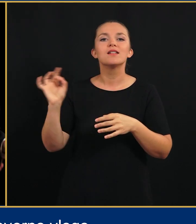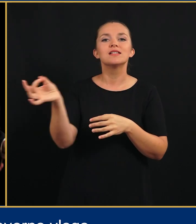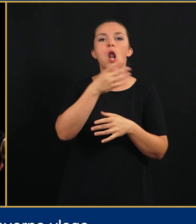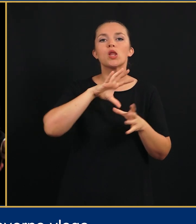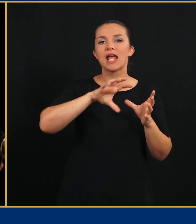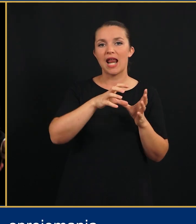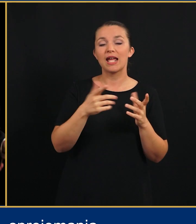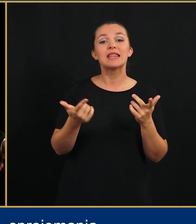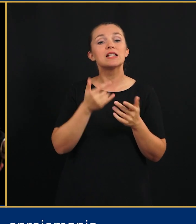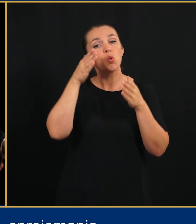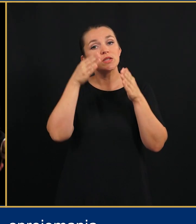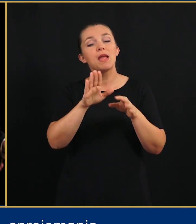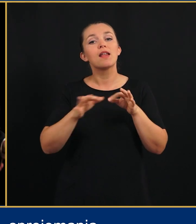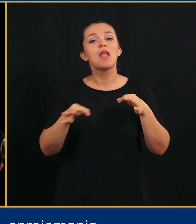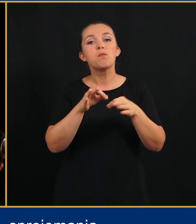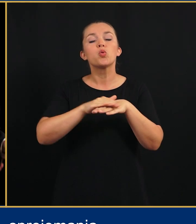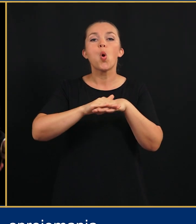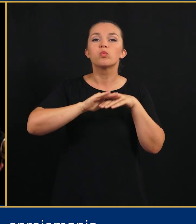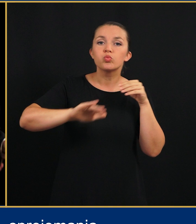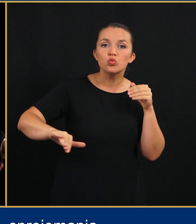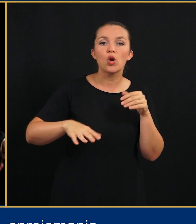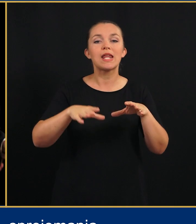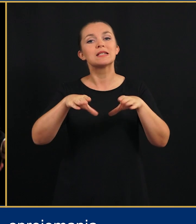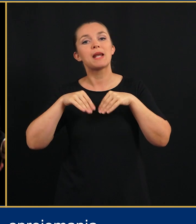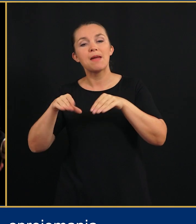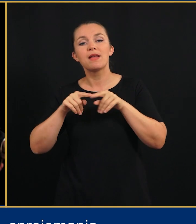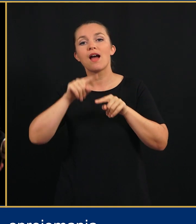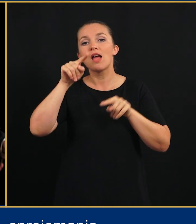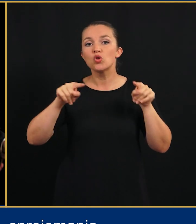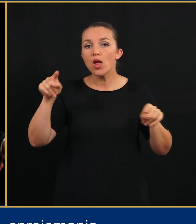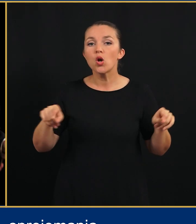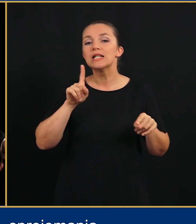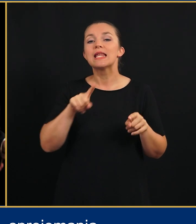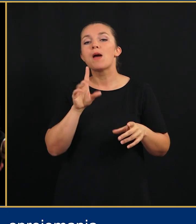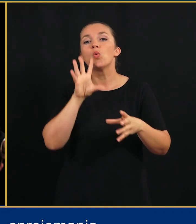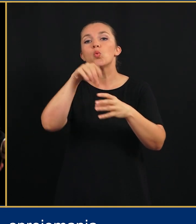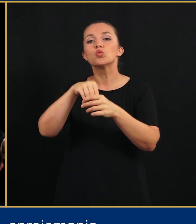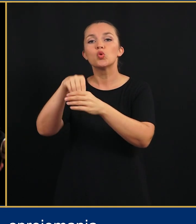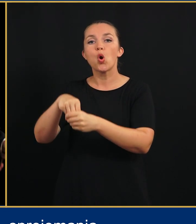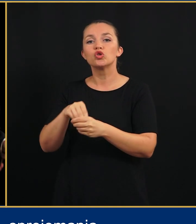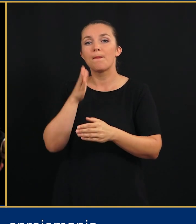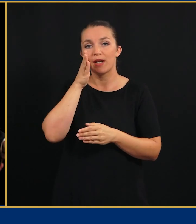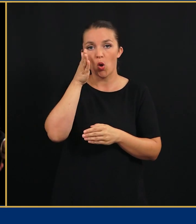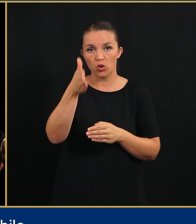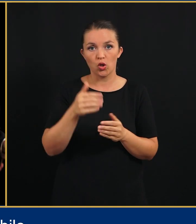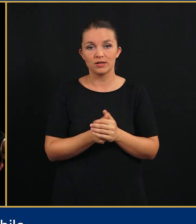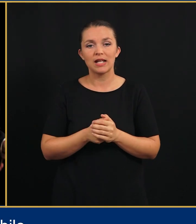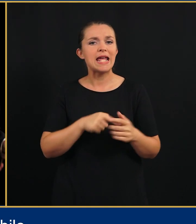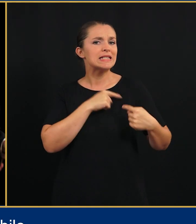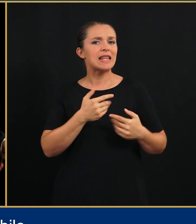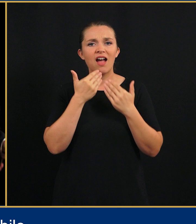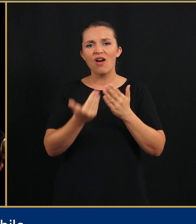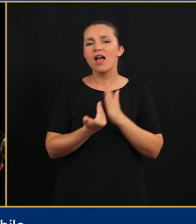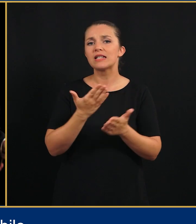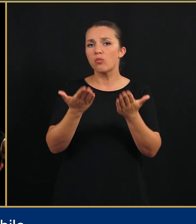celotni regiji, da se usmeri na pot odpuščanja, sprejemanja raznolikosti in vključujoče prihodnosti. Iskrena